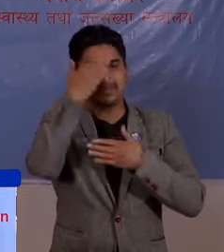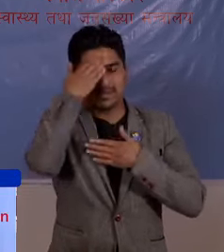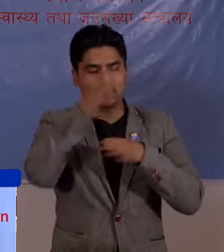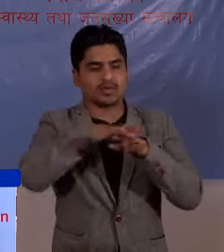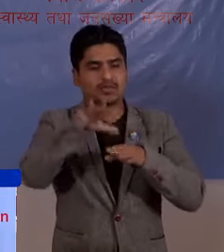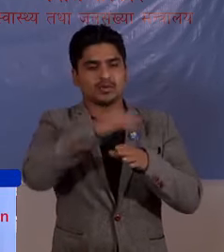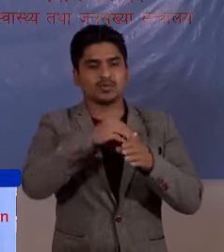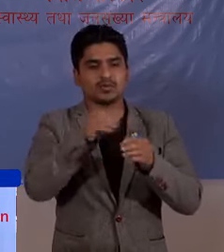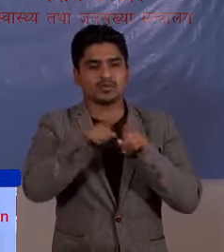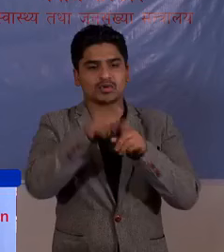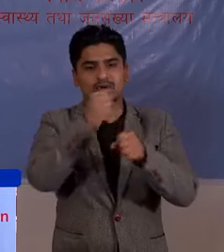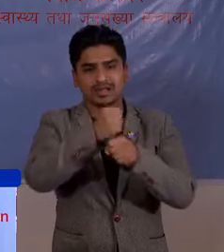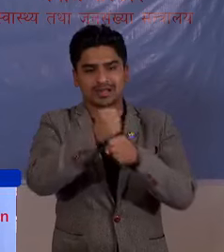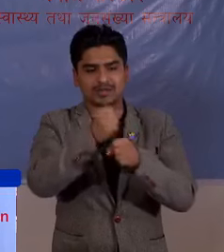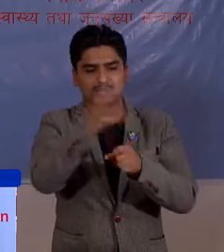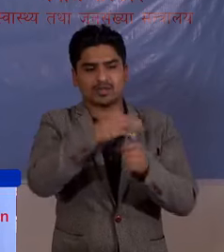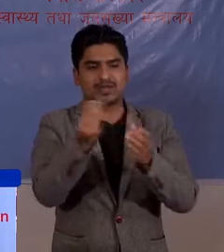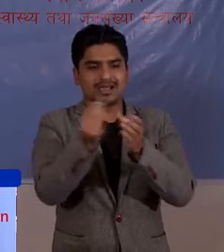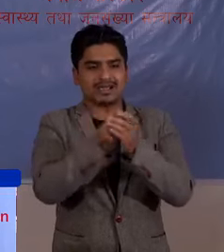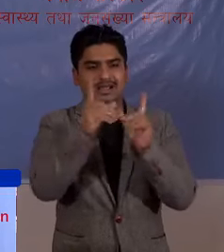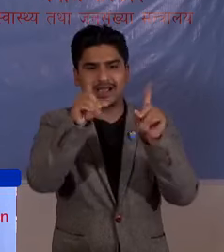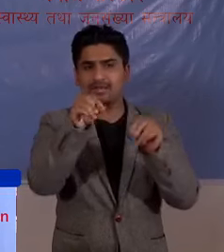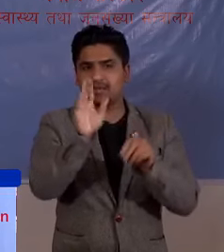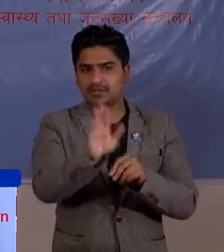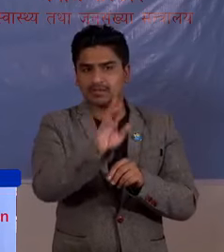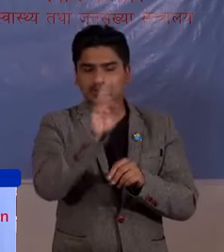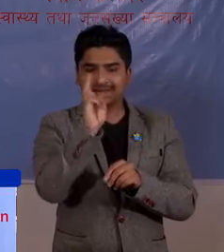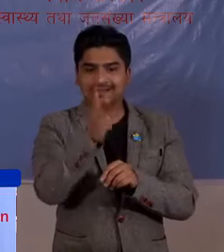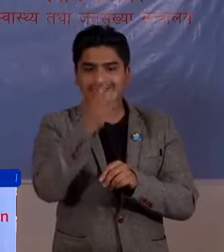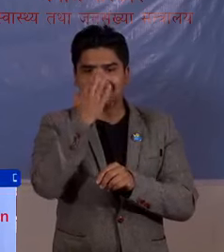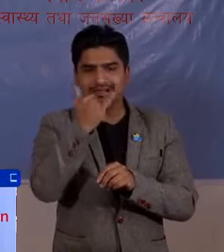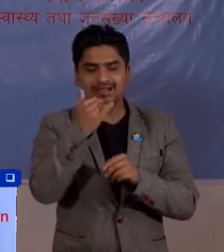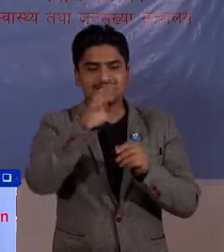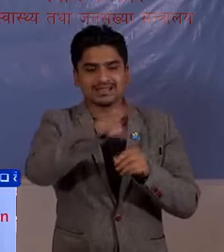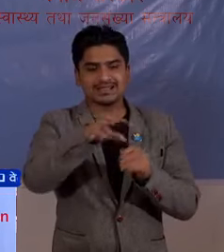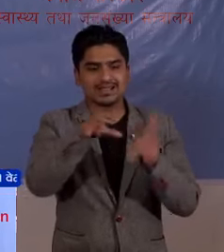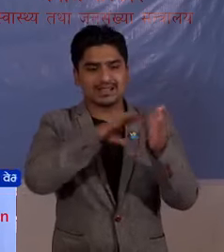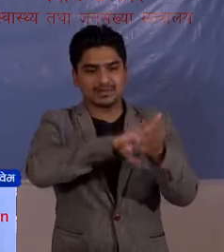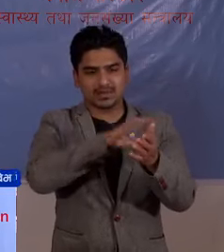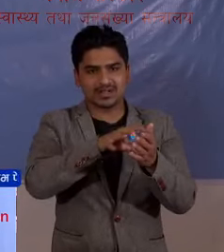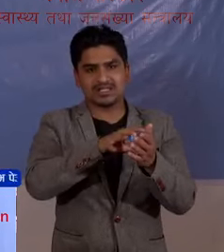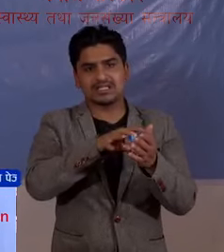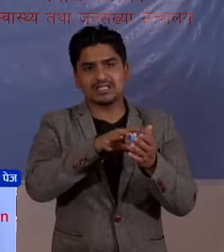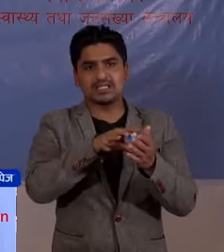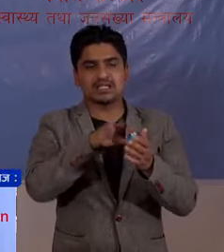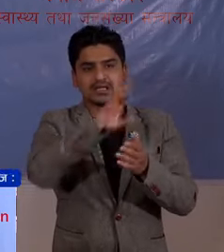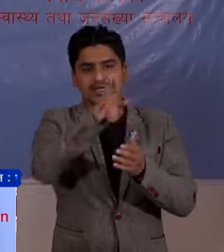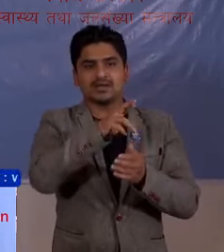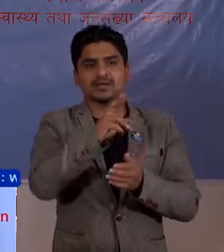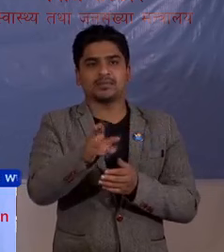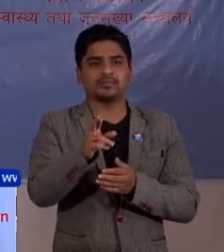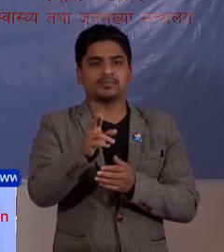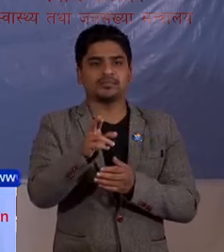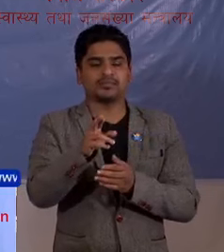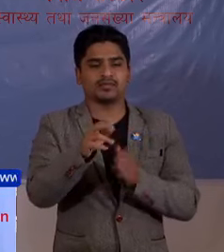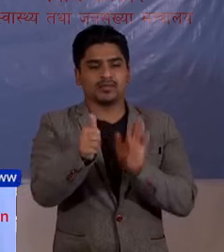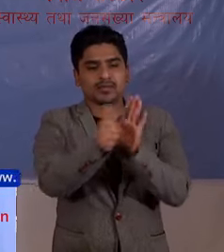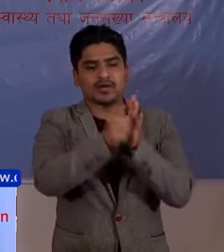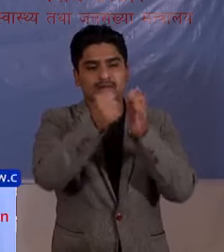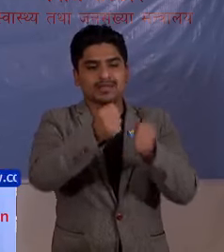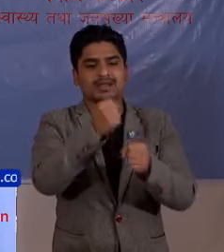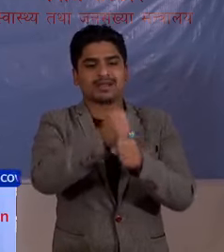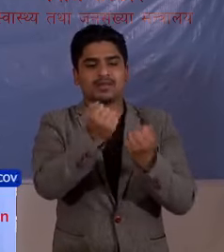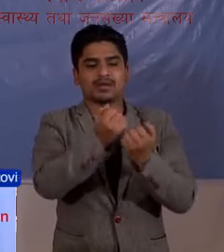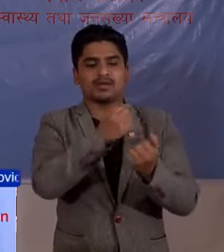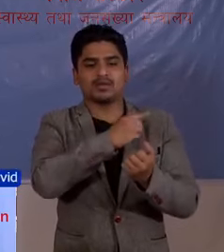सबैको सहकार्य र सबैको एकता जरुरी छ, तसर्थ स्थानीय, प्रदेश सरकार र फ्रन्टलाइनमा काम